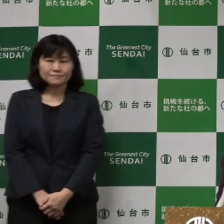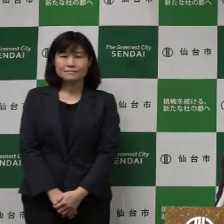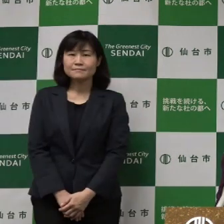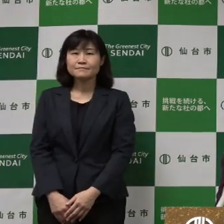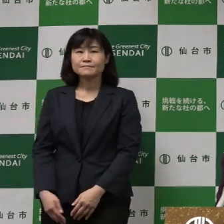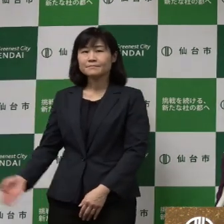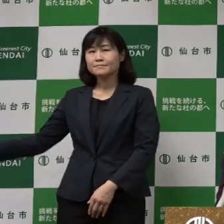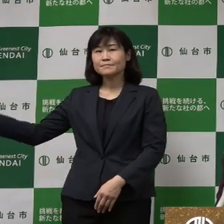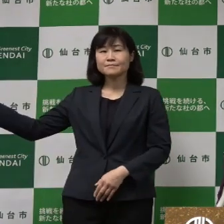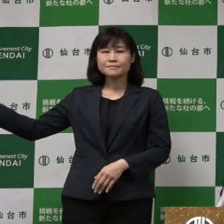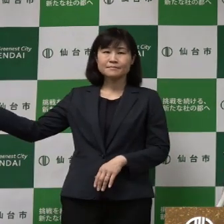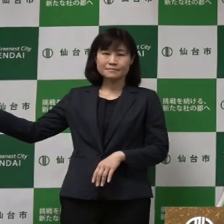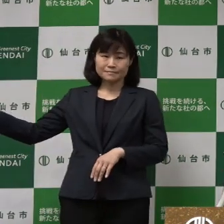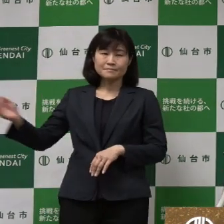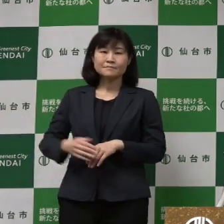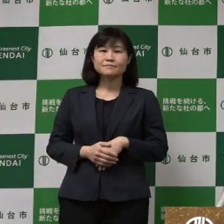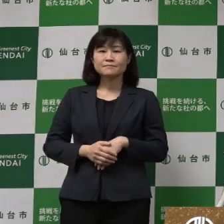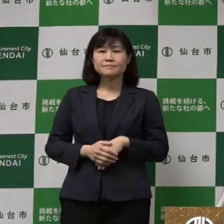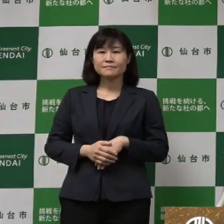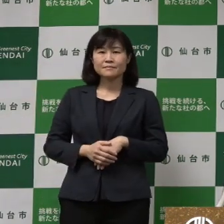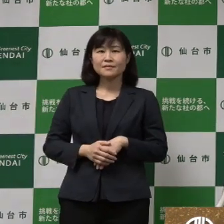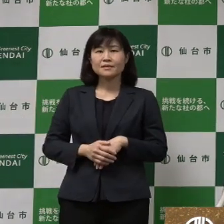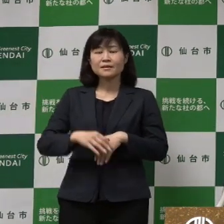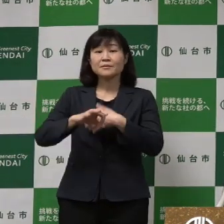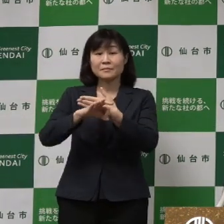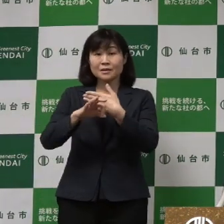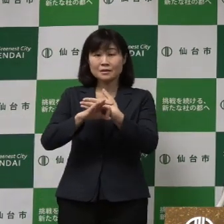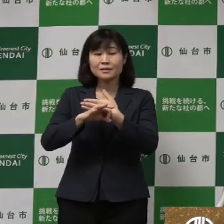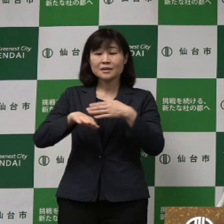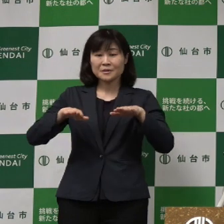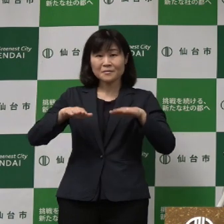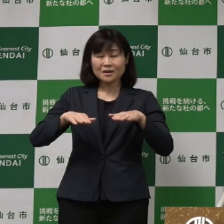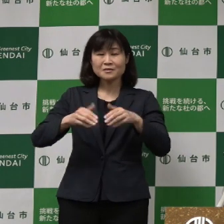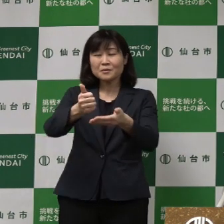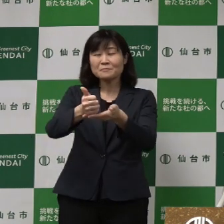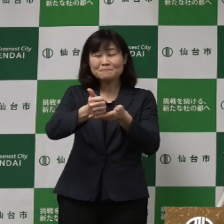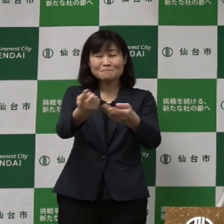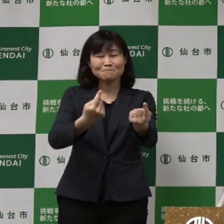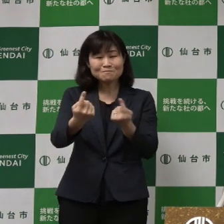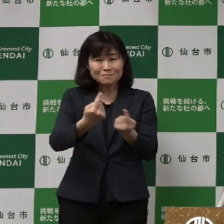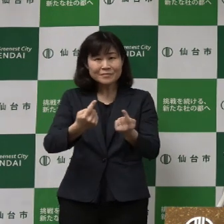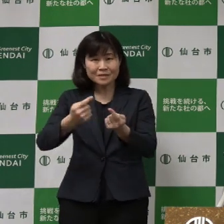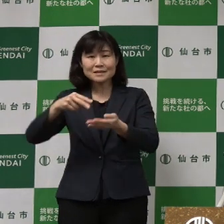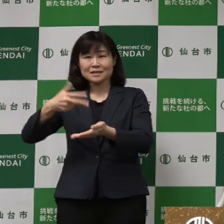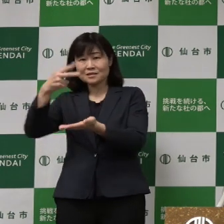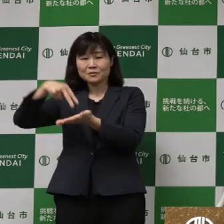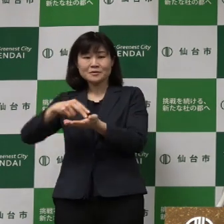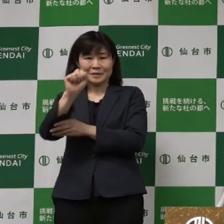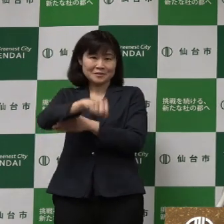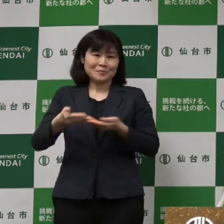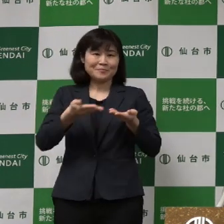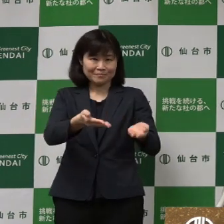認証を受けた飲食店がですね、同様の、認証を受けてないところと同様の対応が続いています